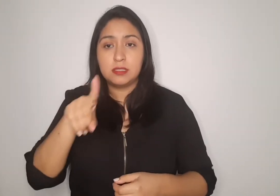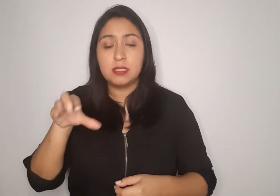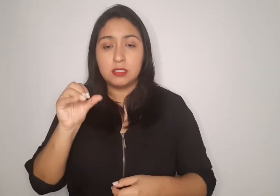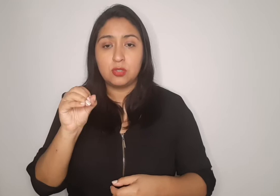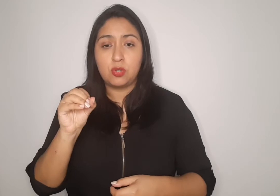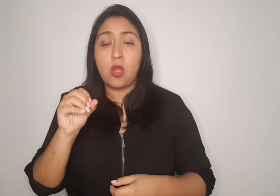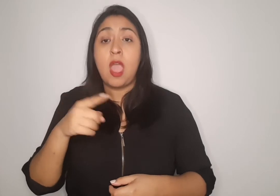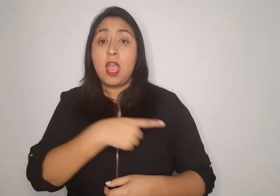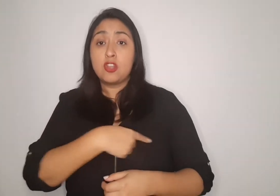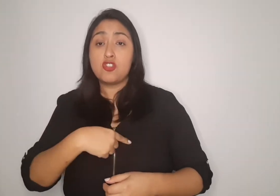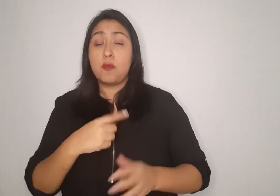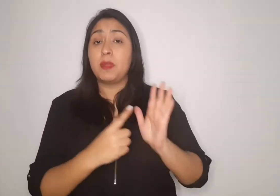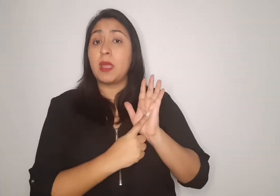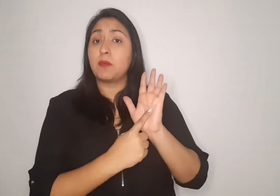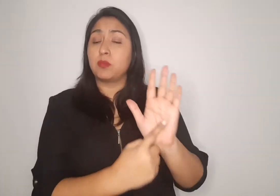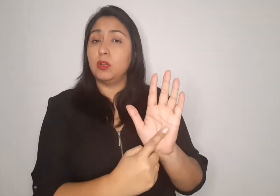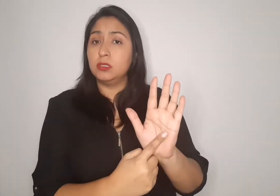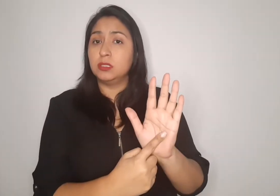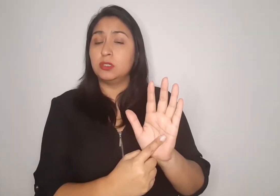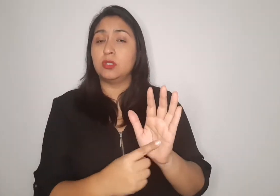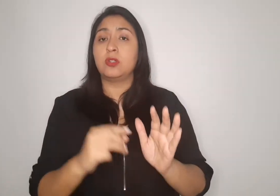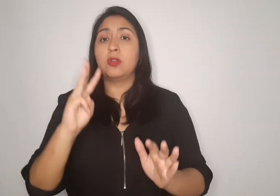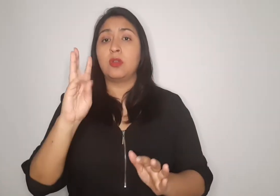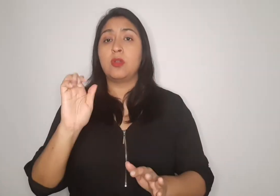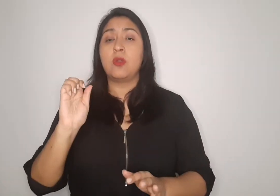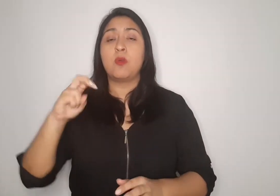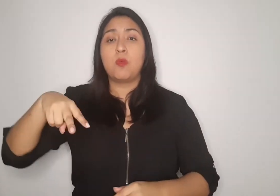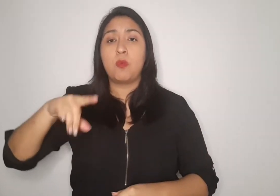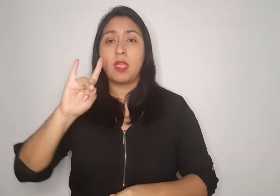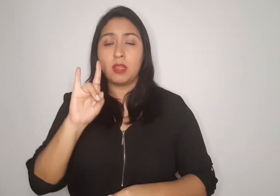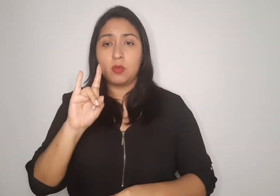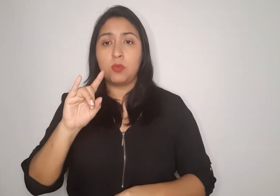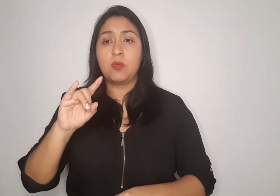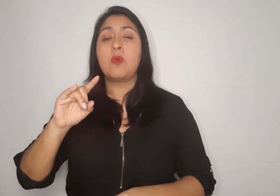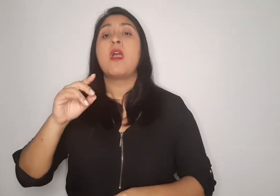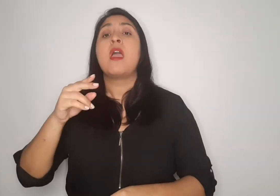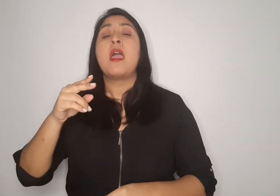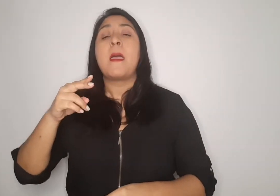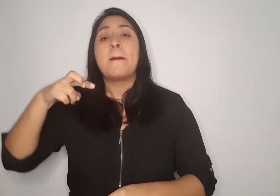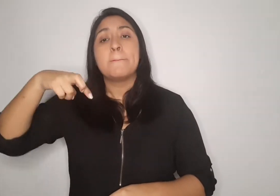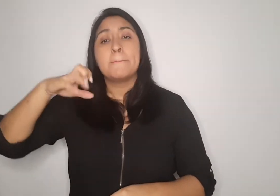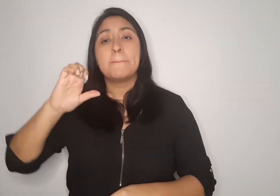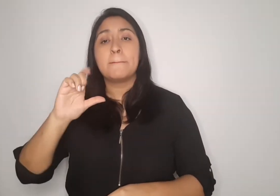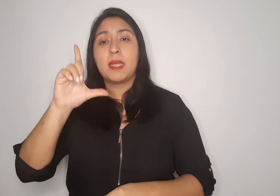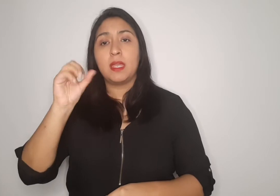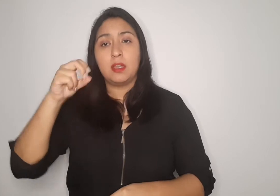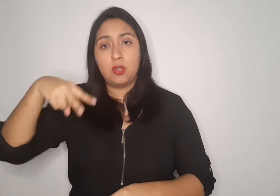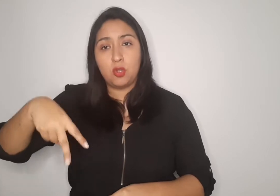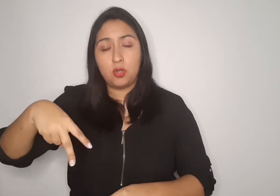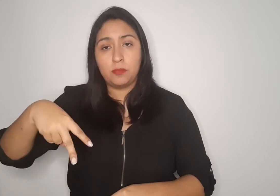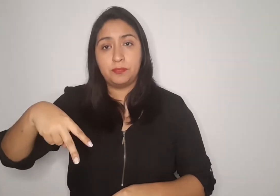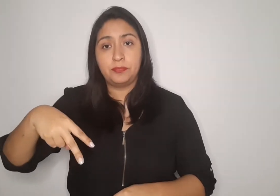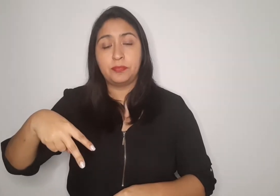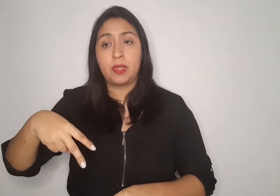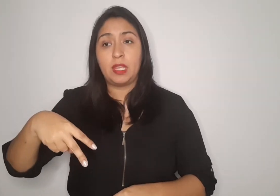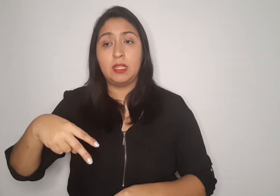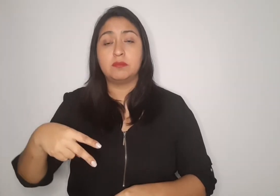Pelón, y Francisco es precisamente artista curador de esta muestra. Francisco, ¿qué significa para ti y